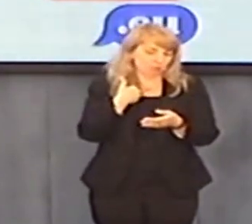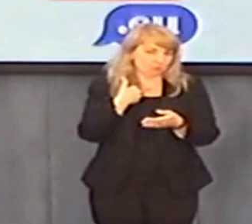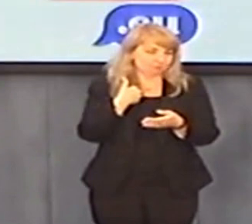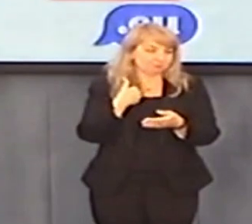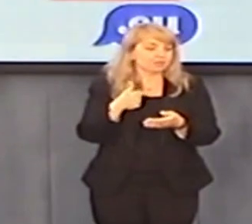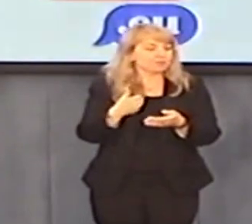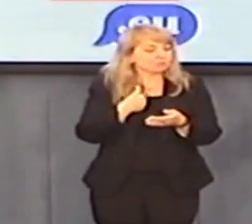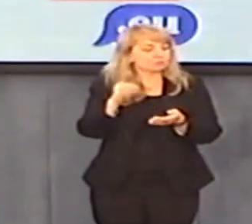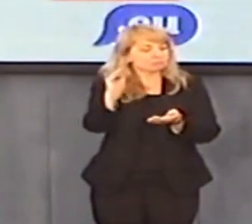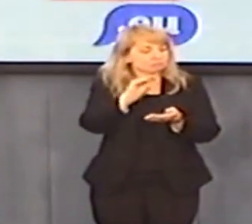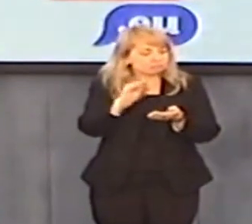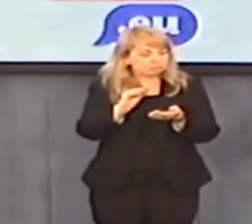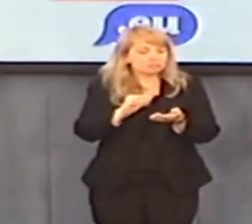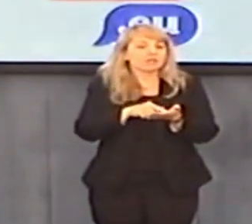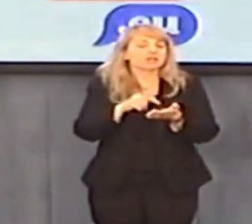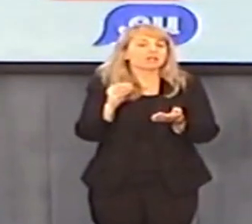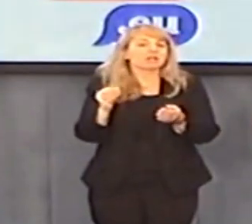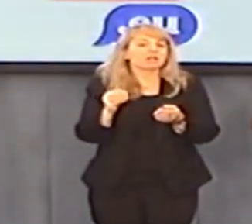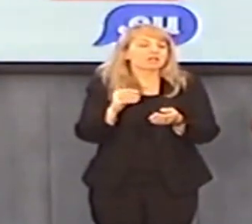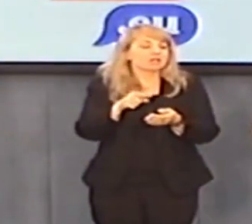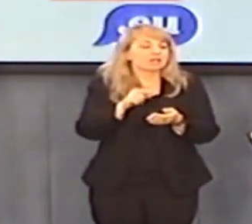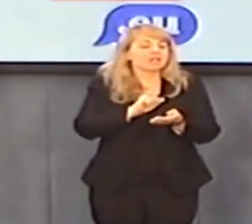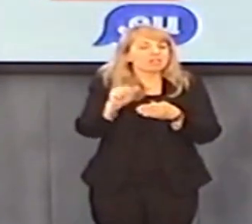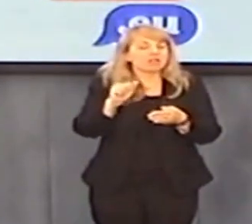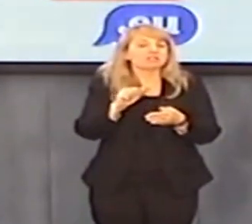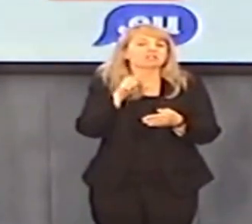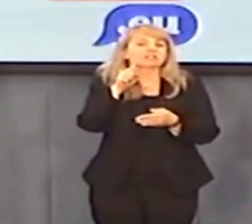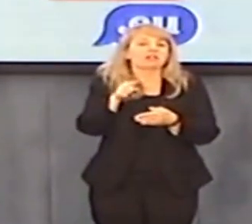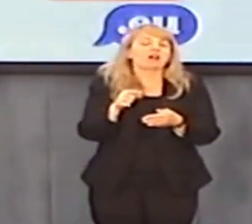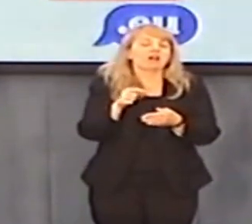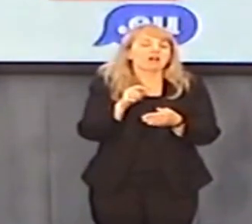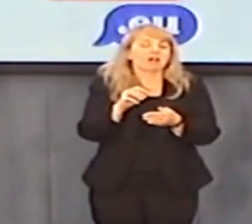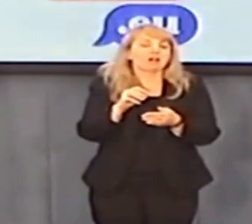Piszą o tym w dzisiejszym wydaniu Fakty i Mity.